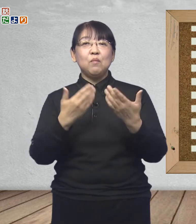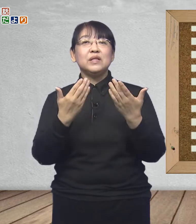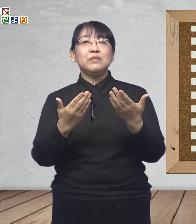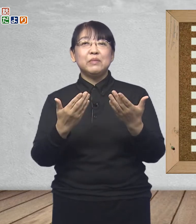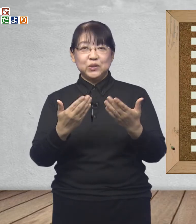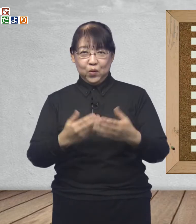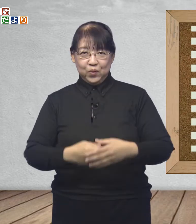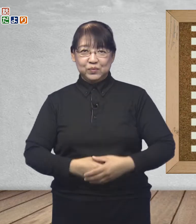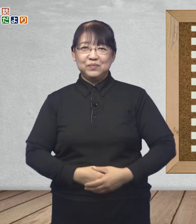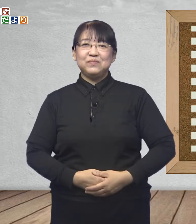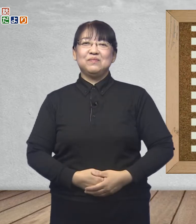学びましょう。